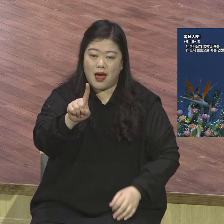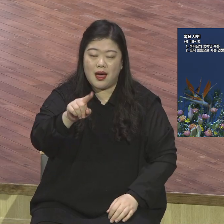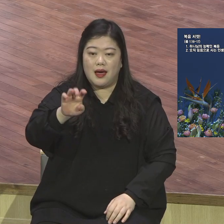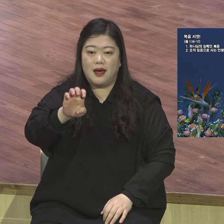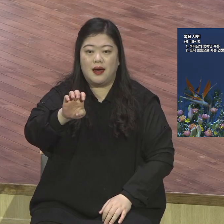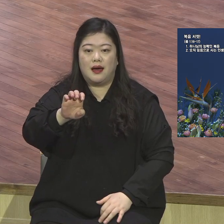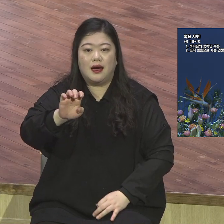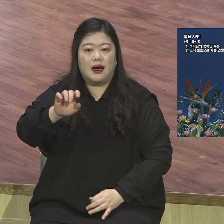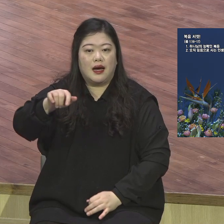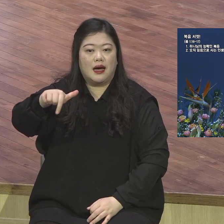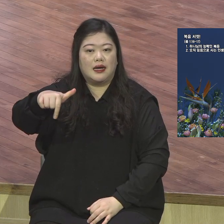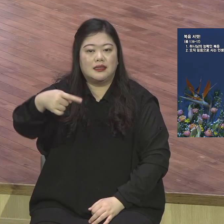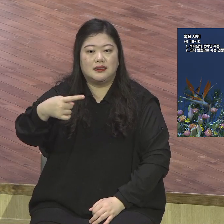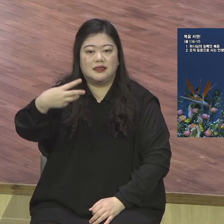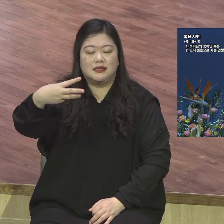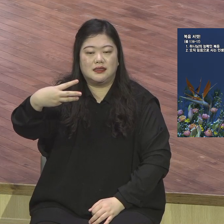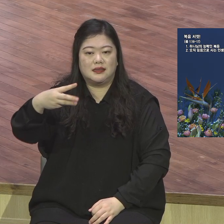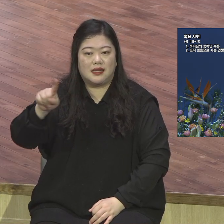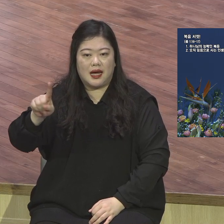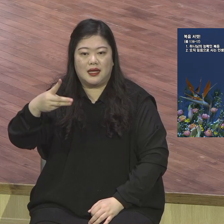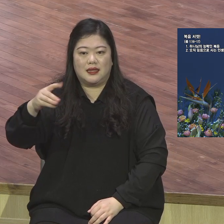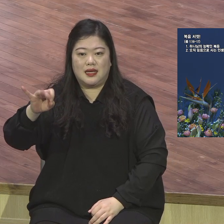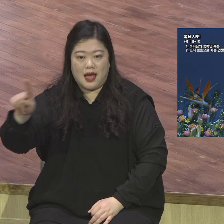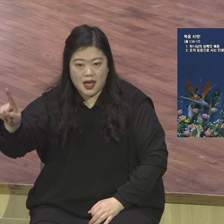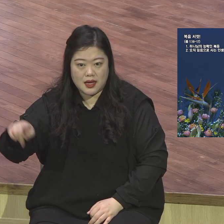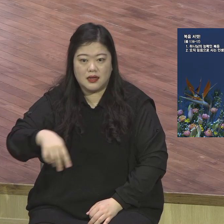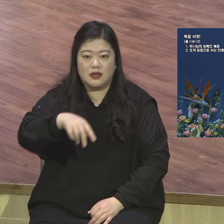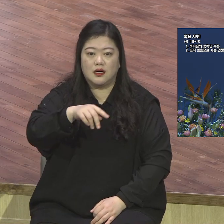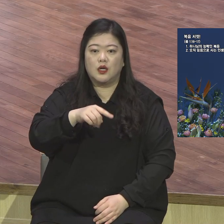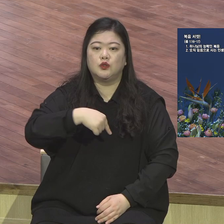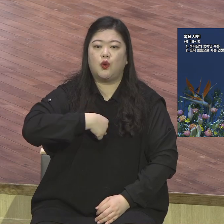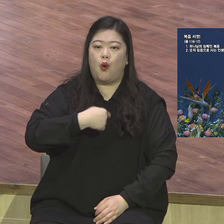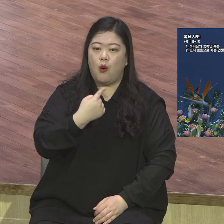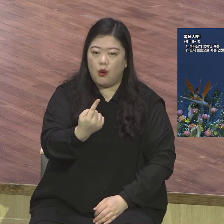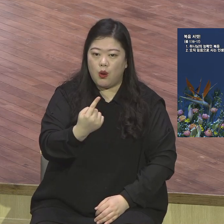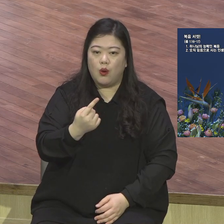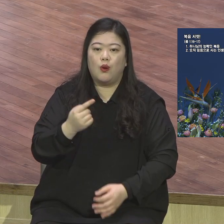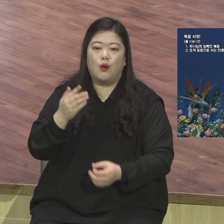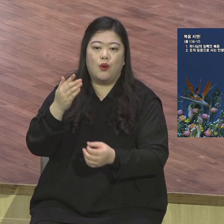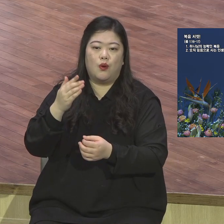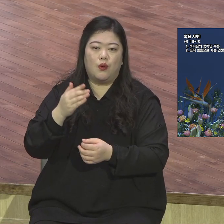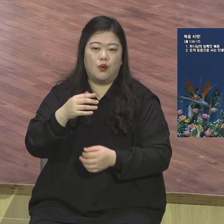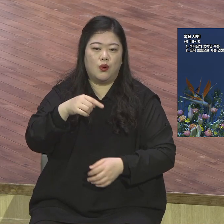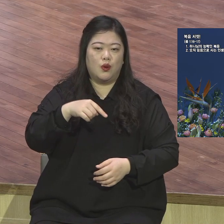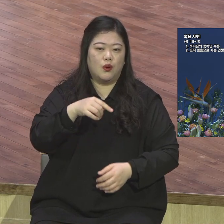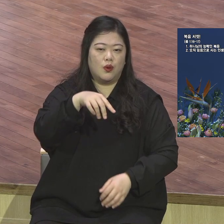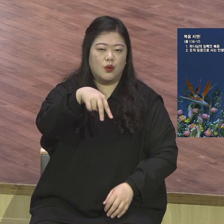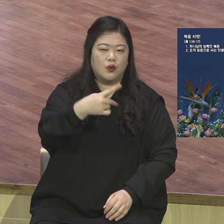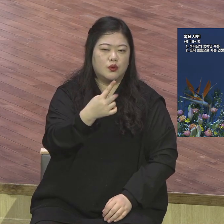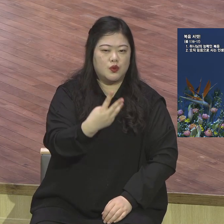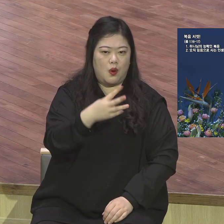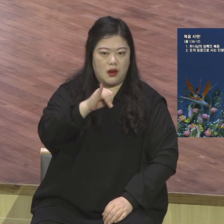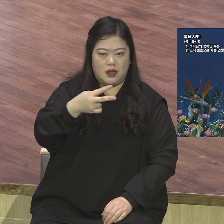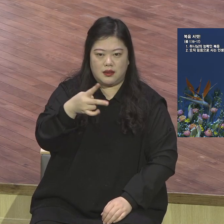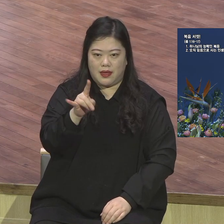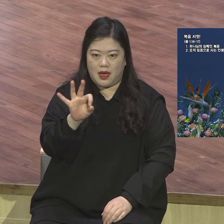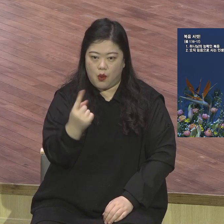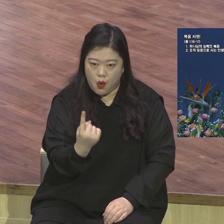그리스도 솔리스 크리스투스, 오직 하나님께 영광